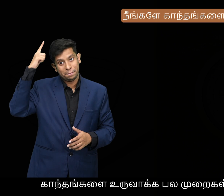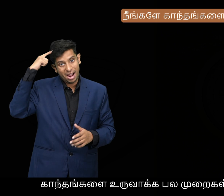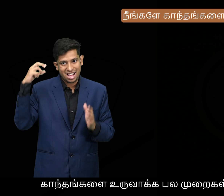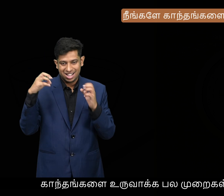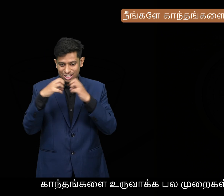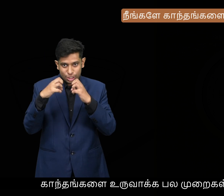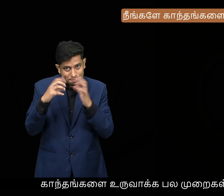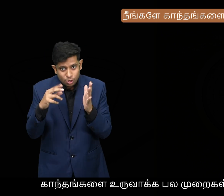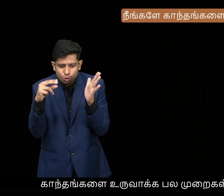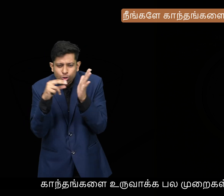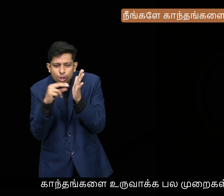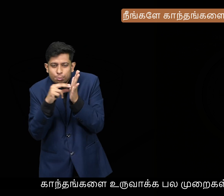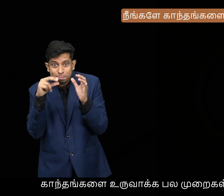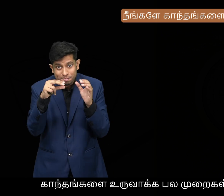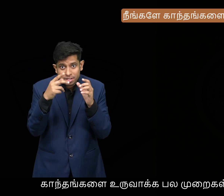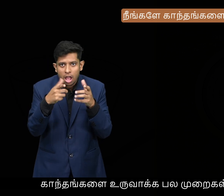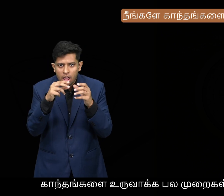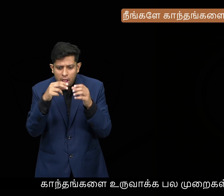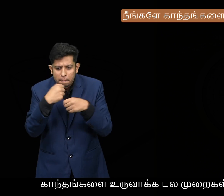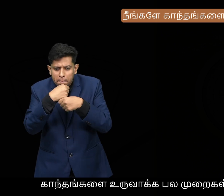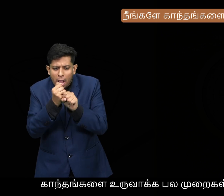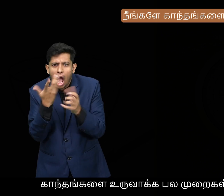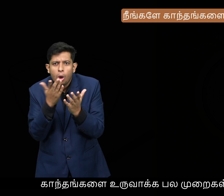காந்தங்களை உருவாக்க பல முறைகள் உள்ளன.